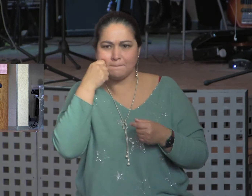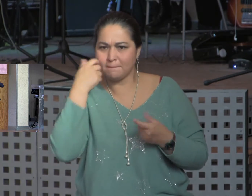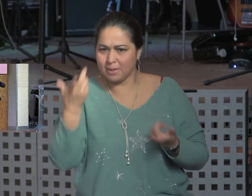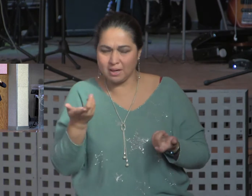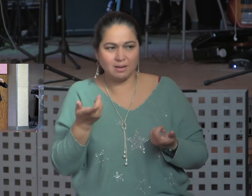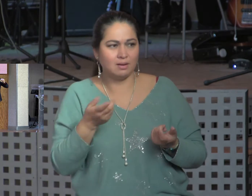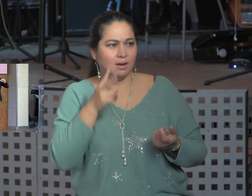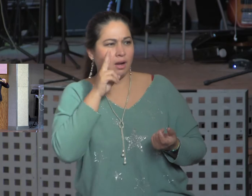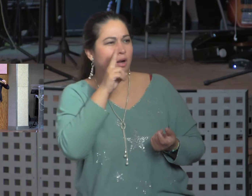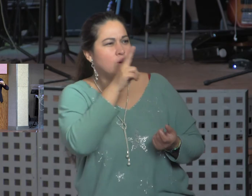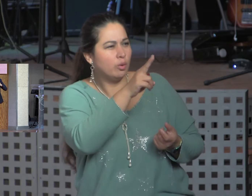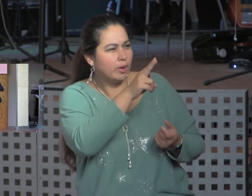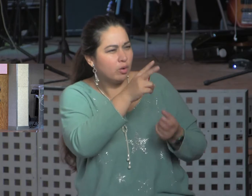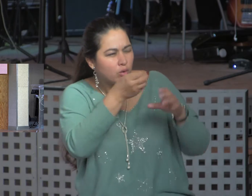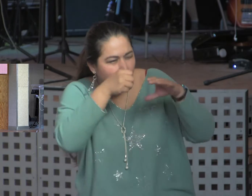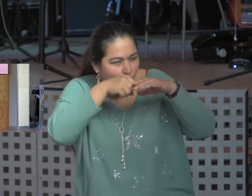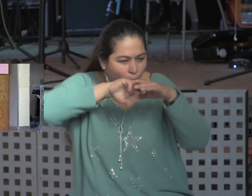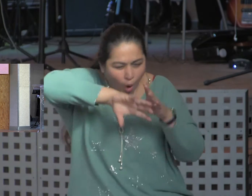qué va por esa cavidad?